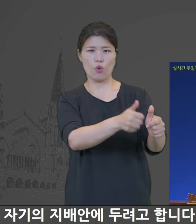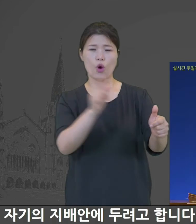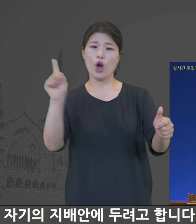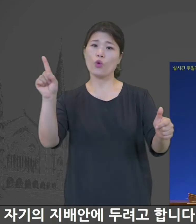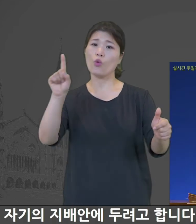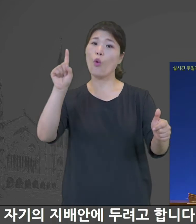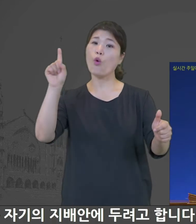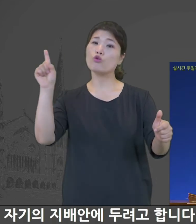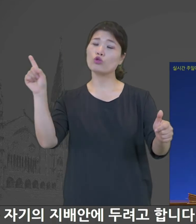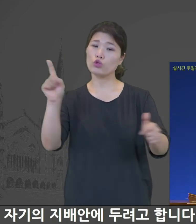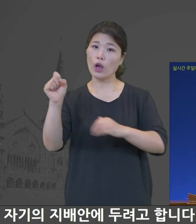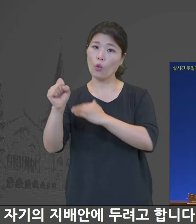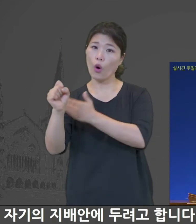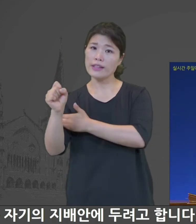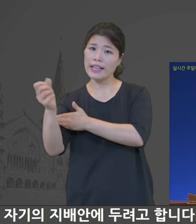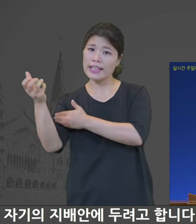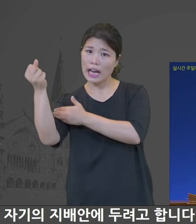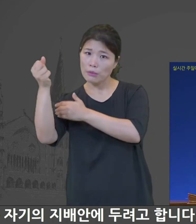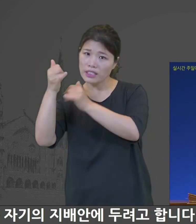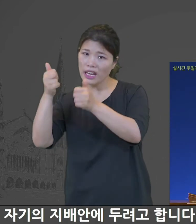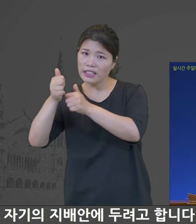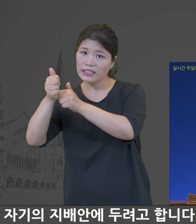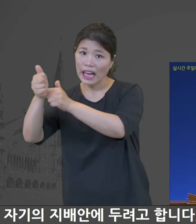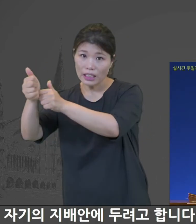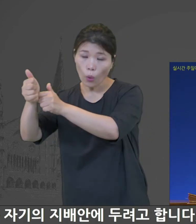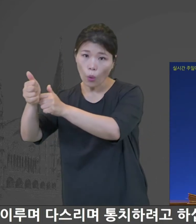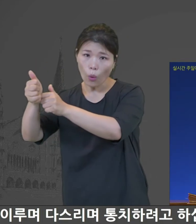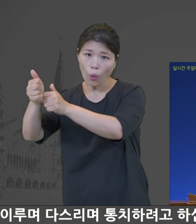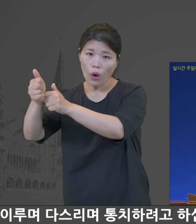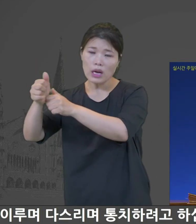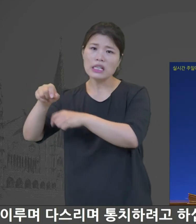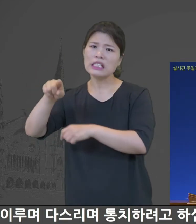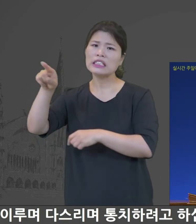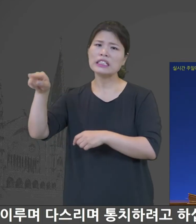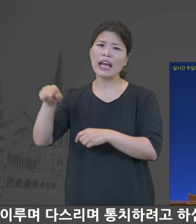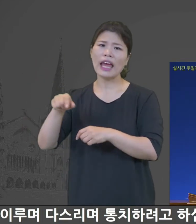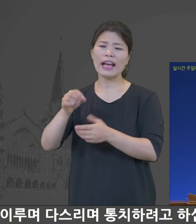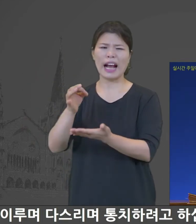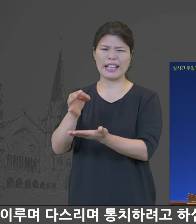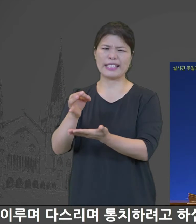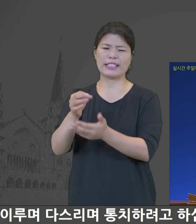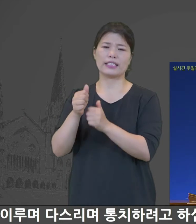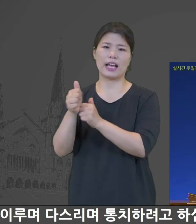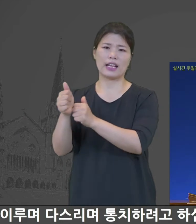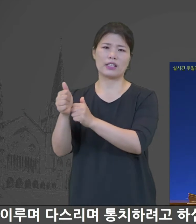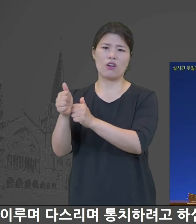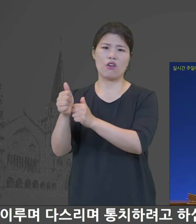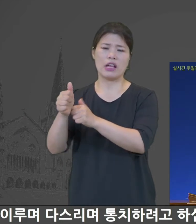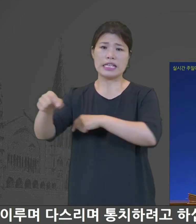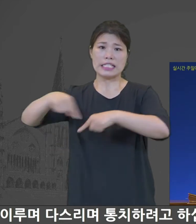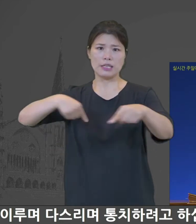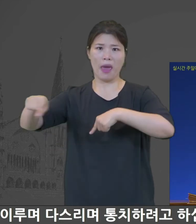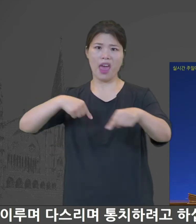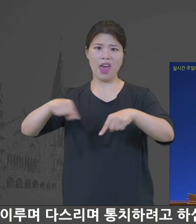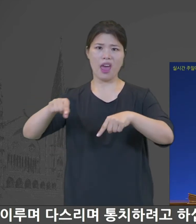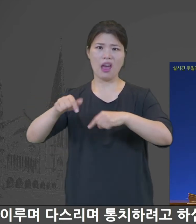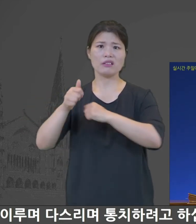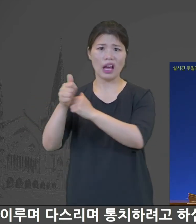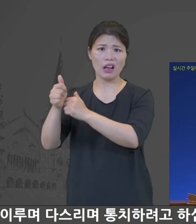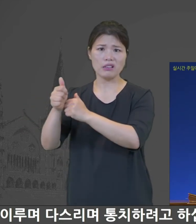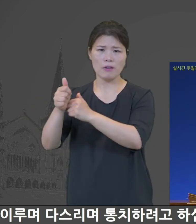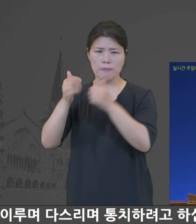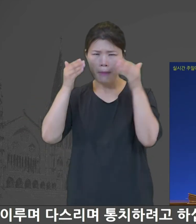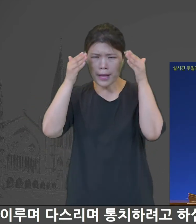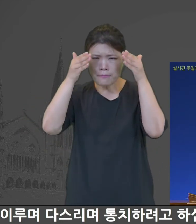공중의 권세 잡은 자를 따르고 그들의 가치를 따라서 그들의 지배를 따라서